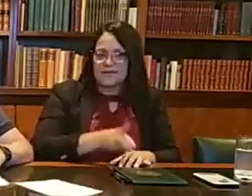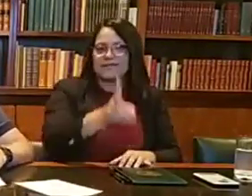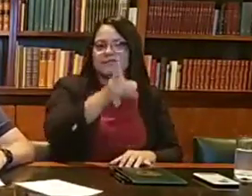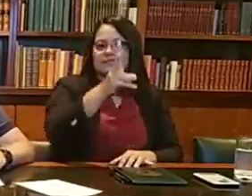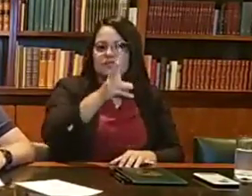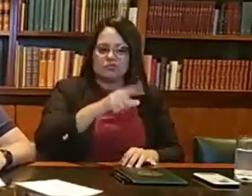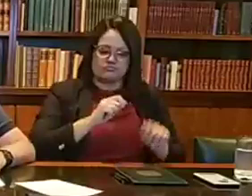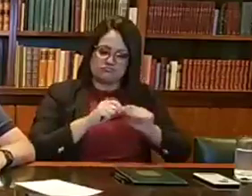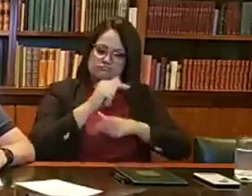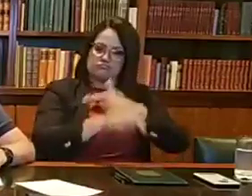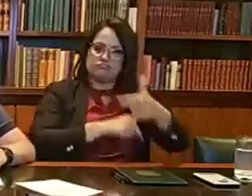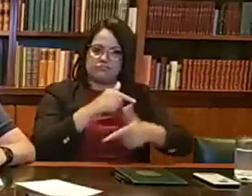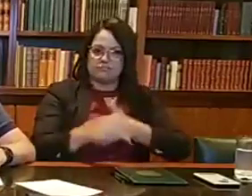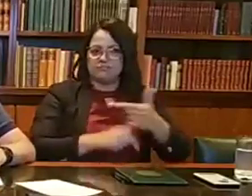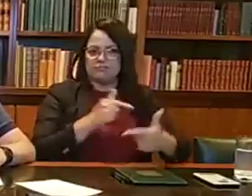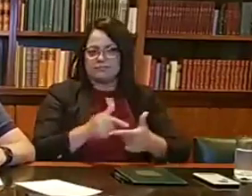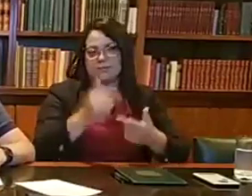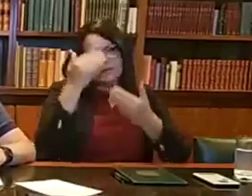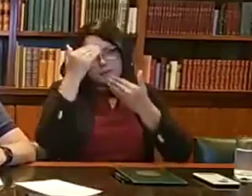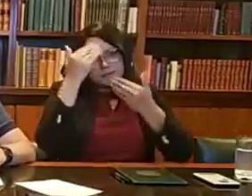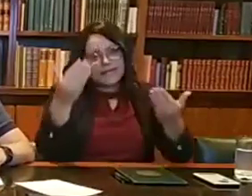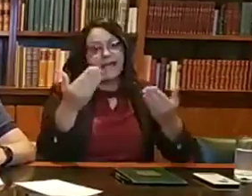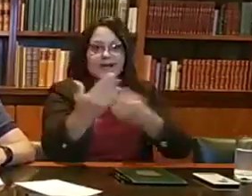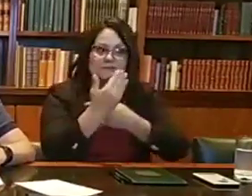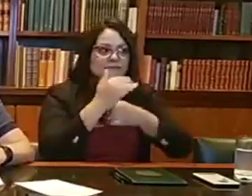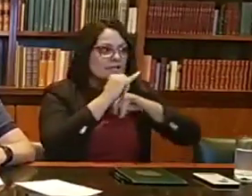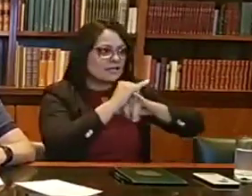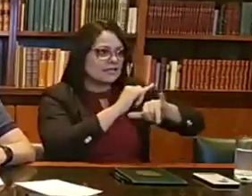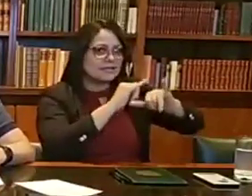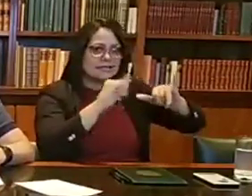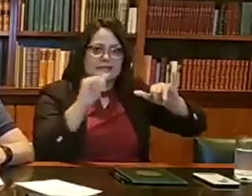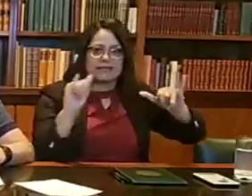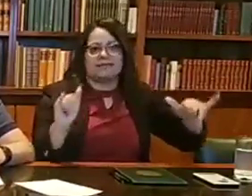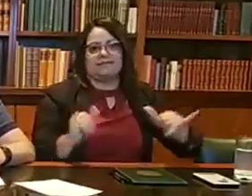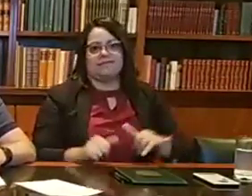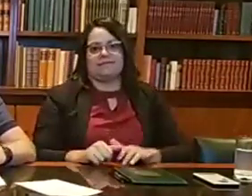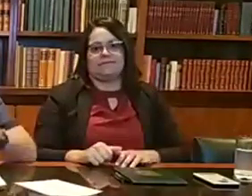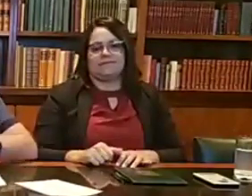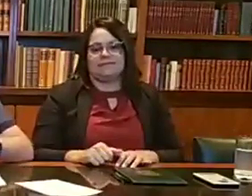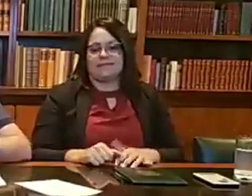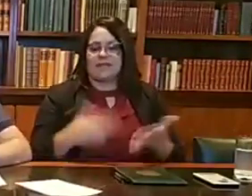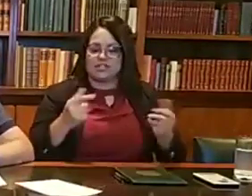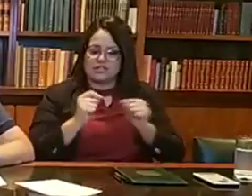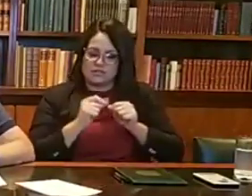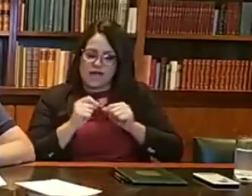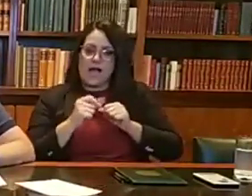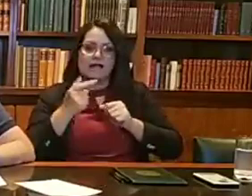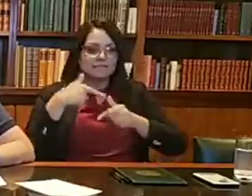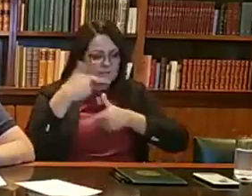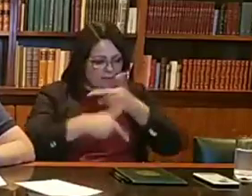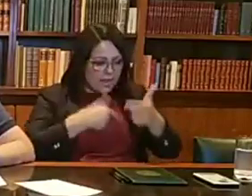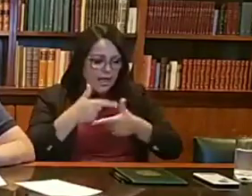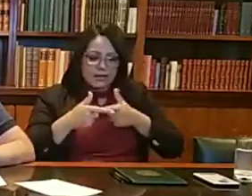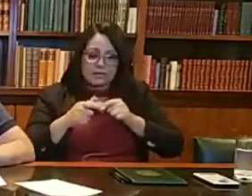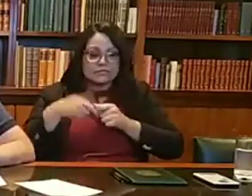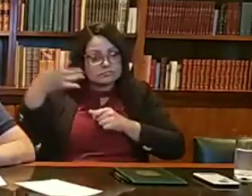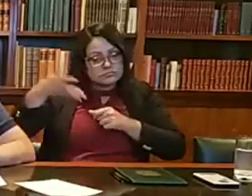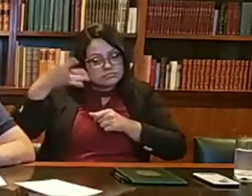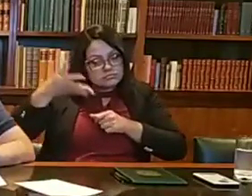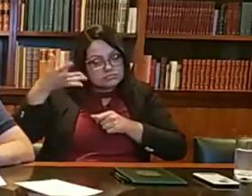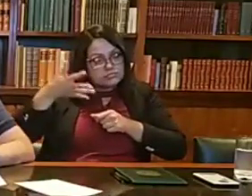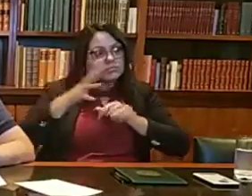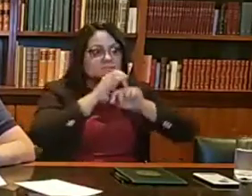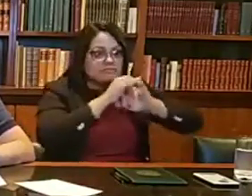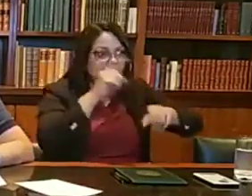E continua fazendo nosso trabalho. Obrigado pela divulgação, tá, do que fazem, do que nós falamos aqui, em grande parte.